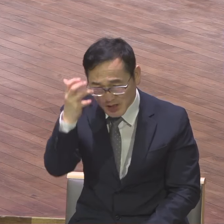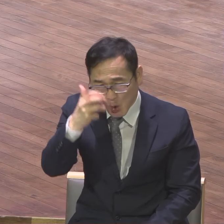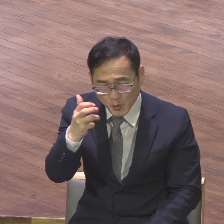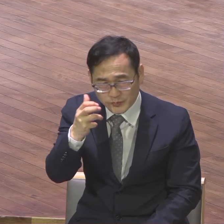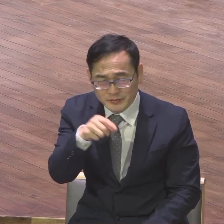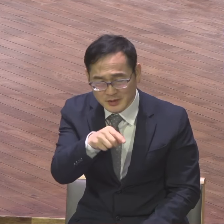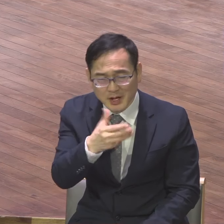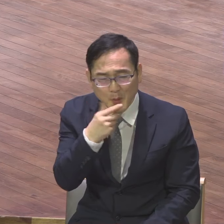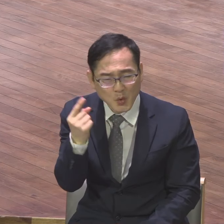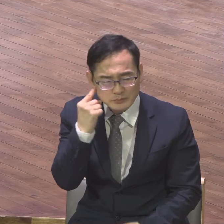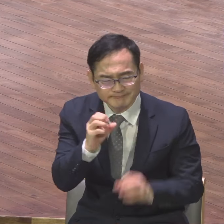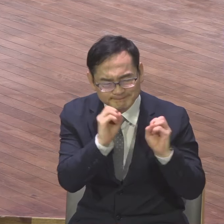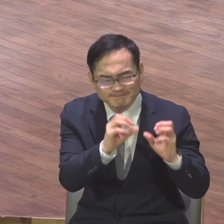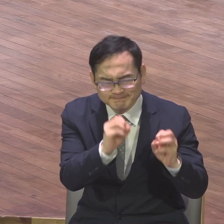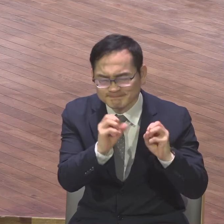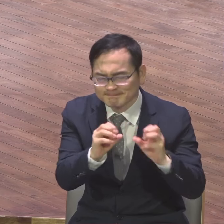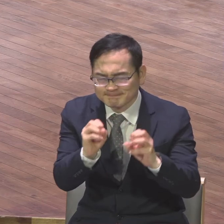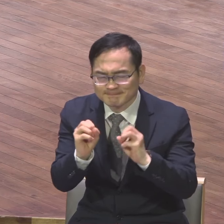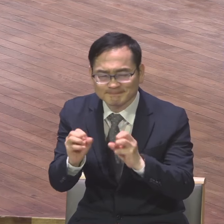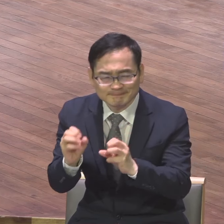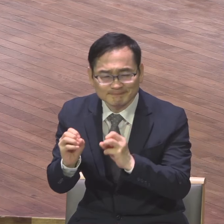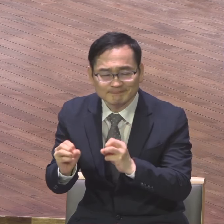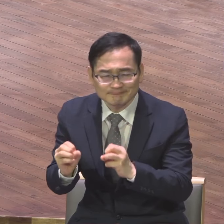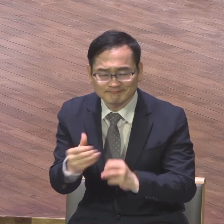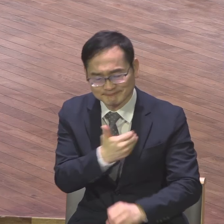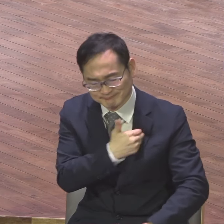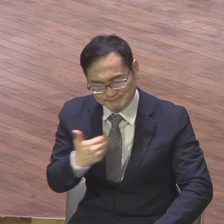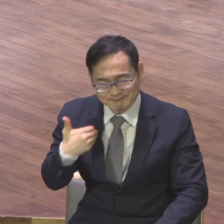영혼들에게 복음을 전해서 살려내고,